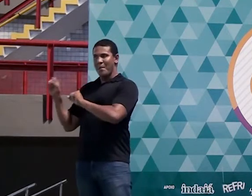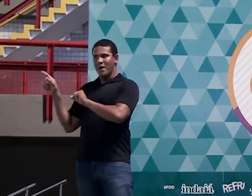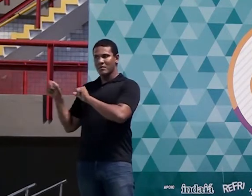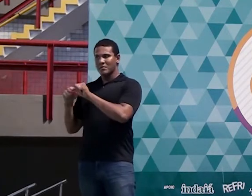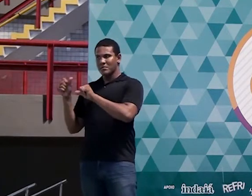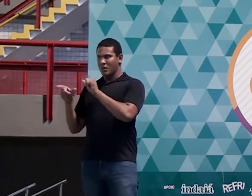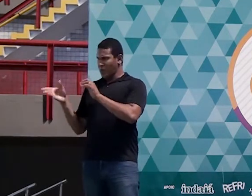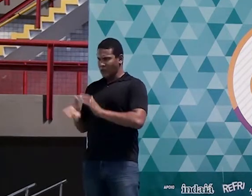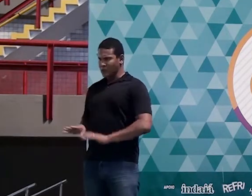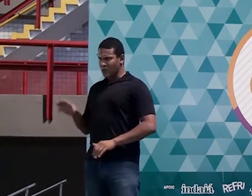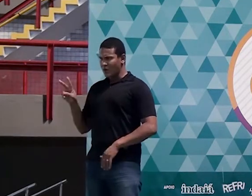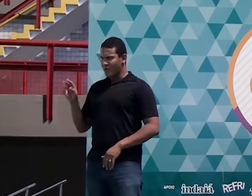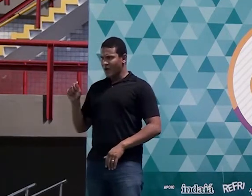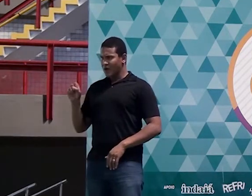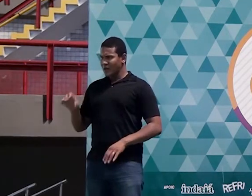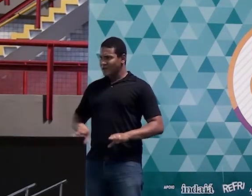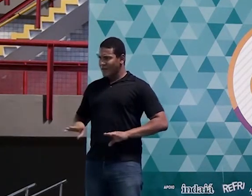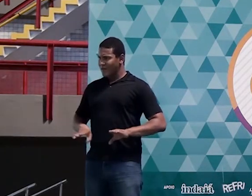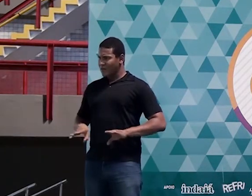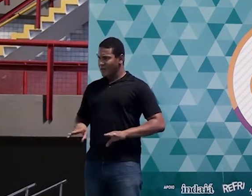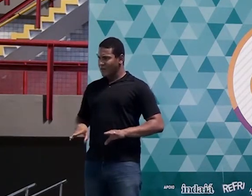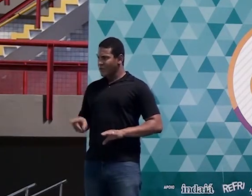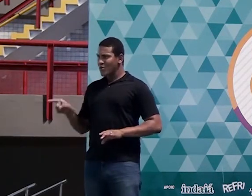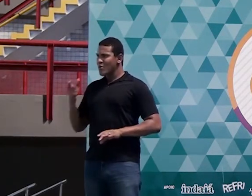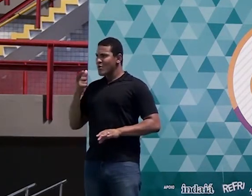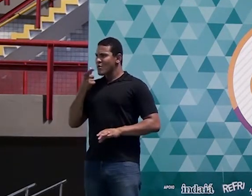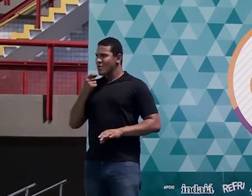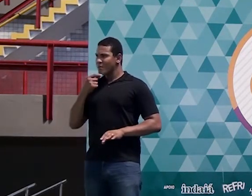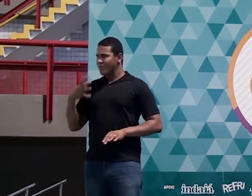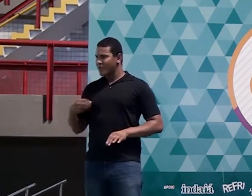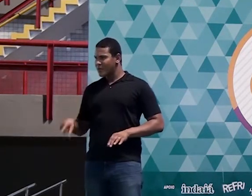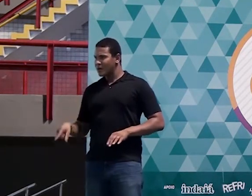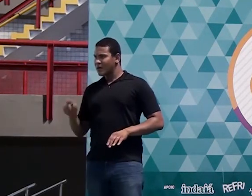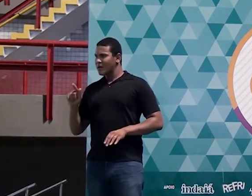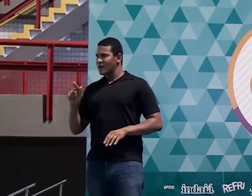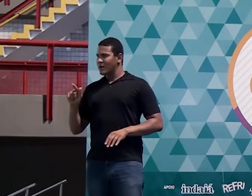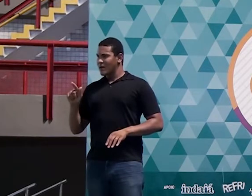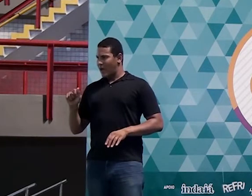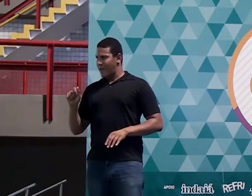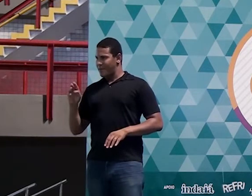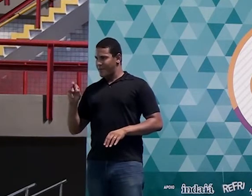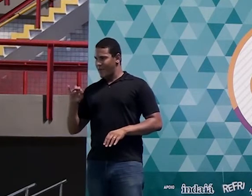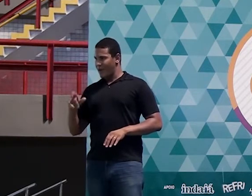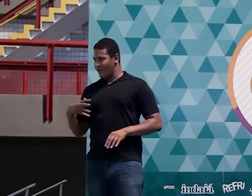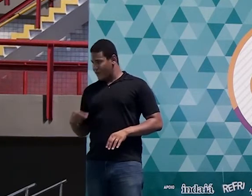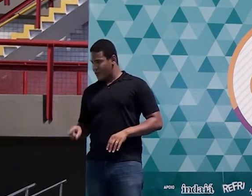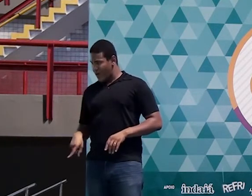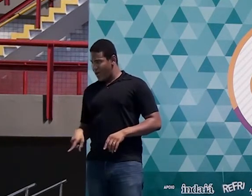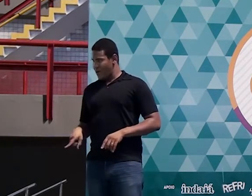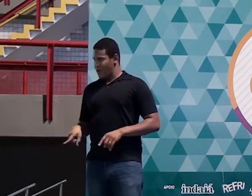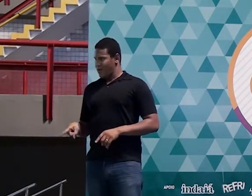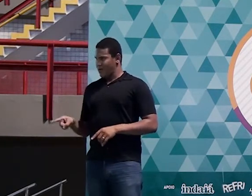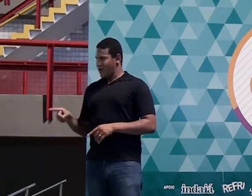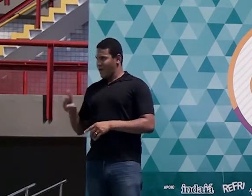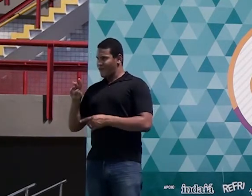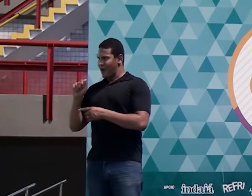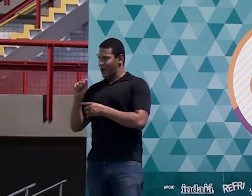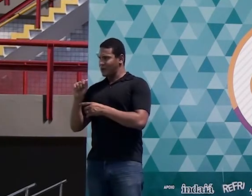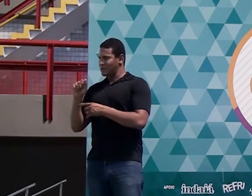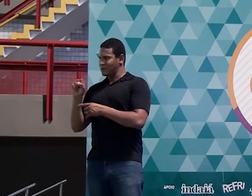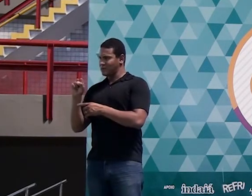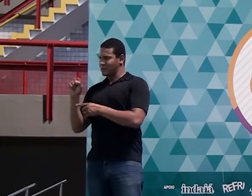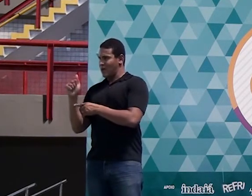vassalo? Não. Lembra que eu disse que o filho de Gabriel não é nobre? Não é de castas. Outra coisa, não tem